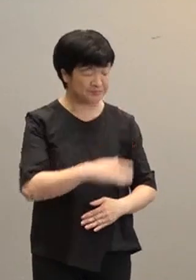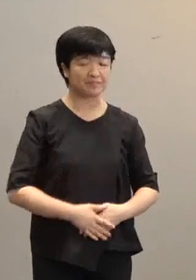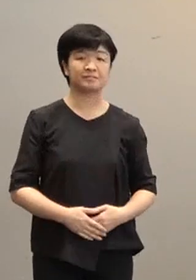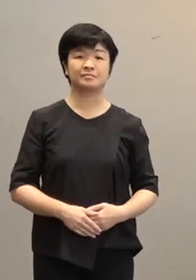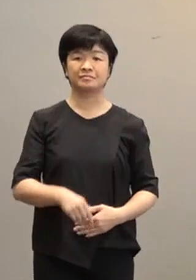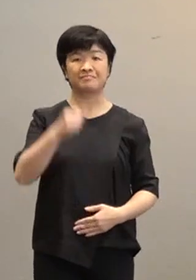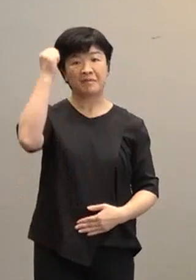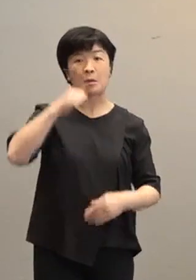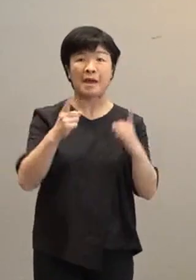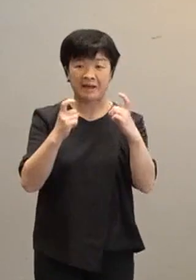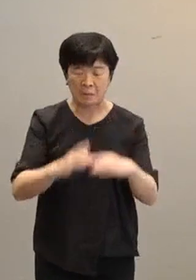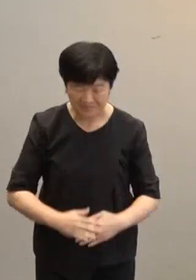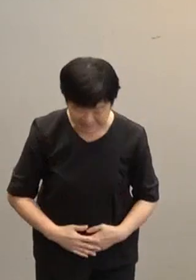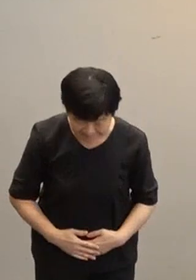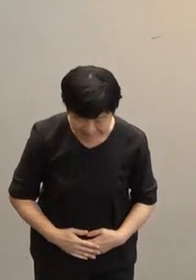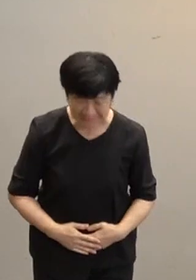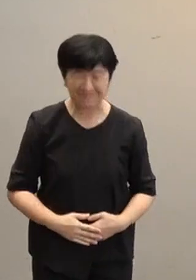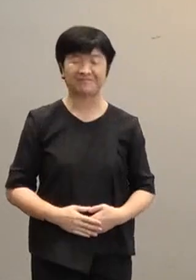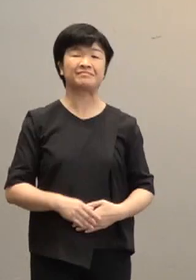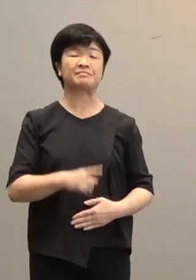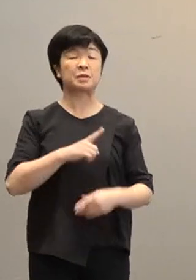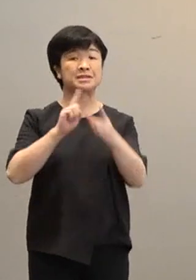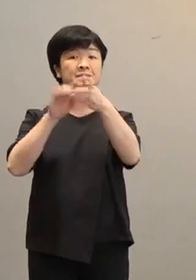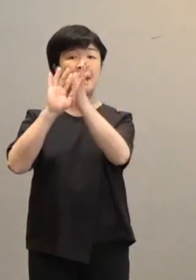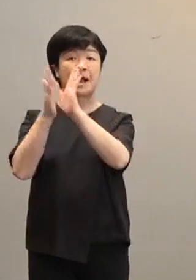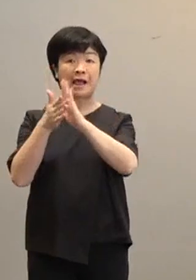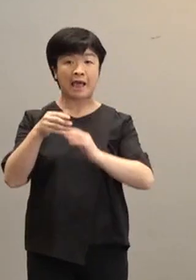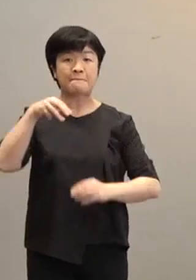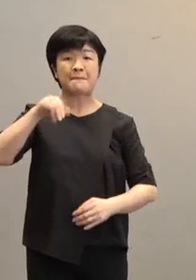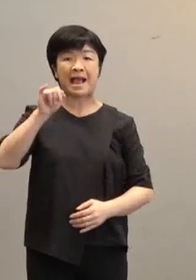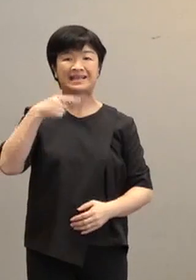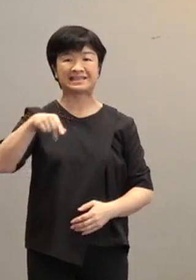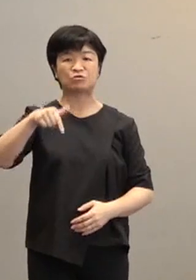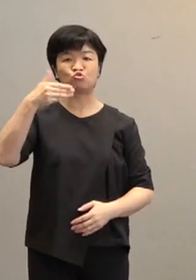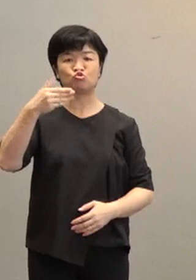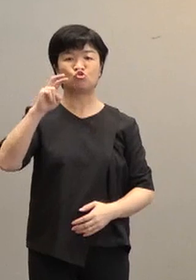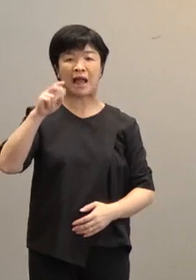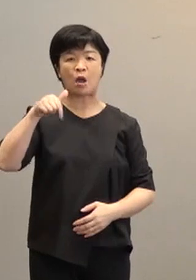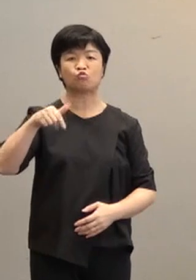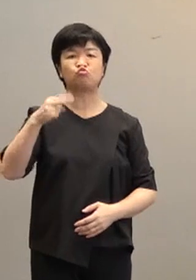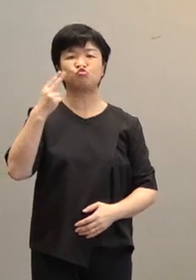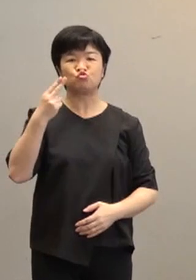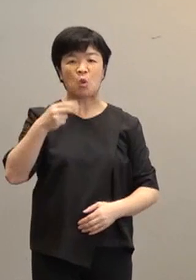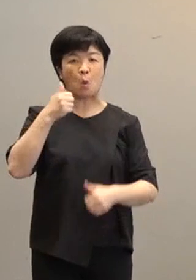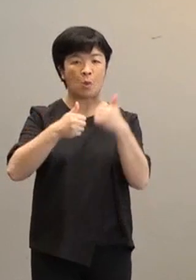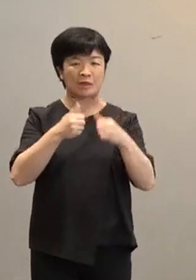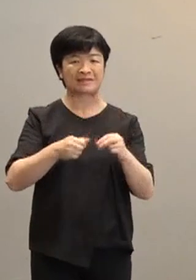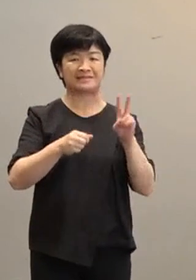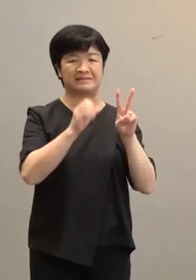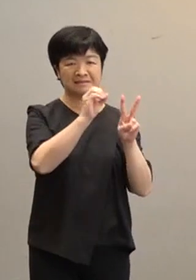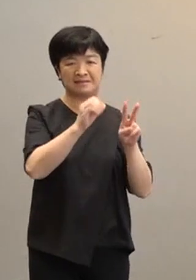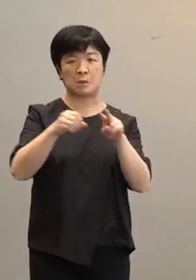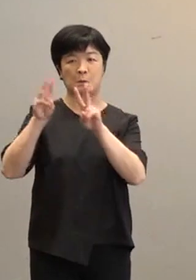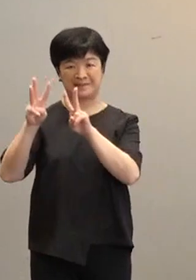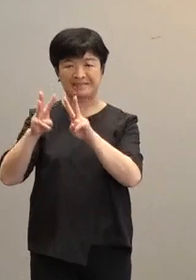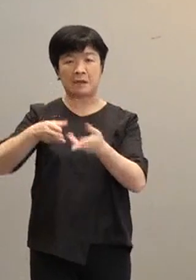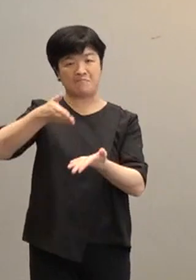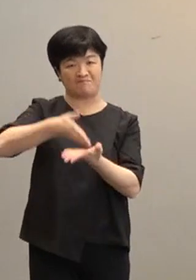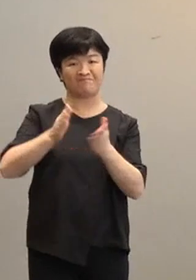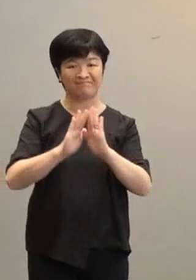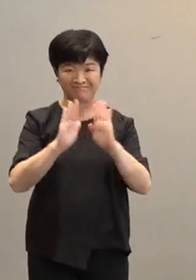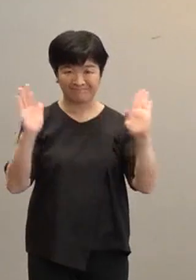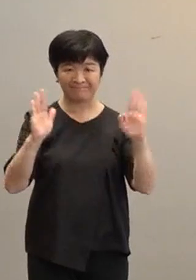はい、おはようございます。はじめに千葉県マインクラフトコンテスト2023の開催についてお話をいたします